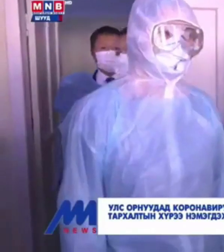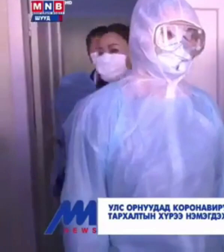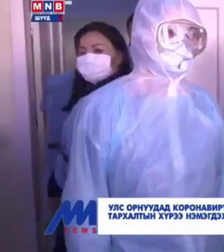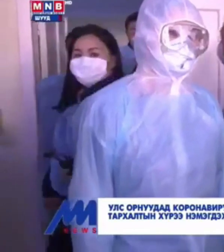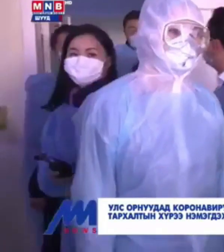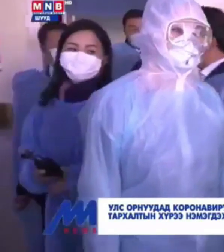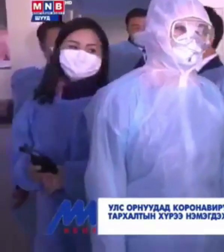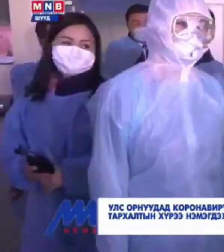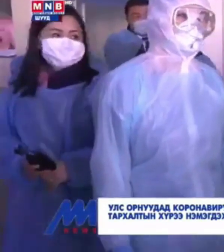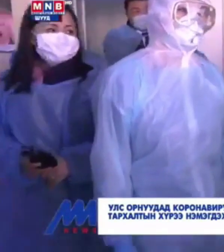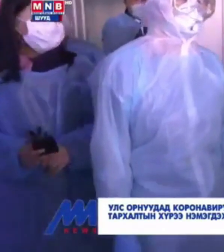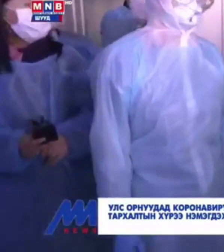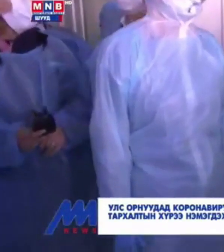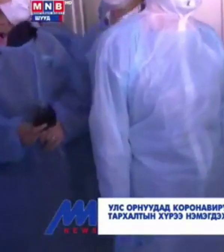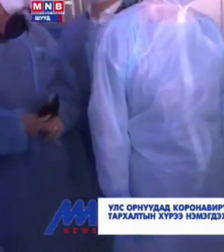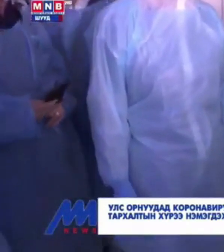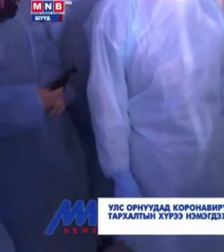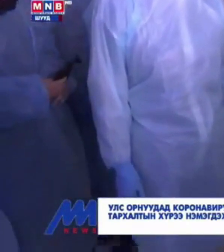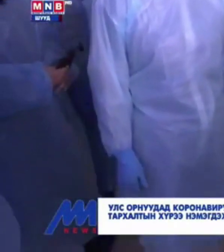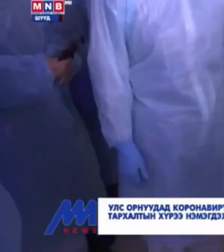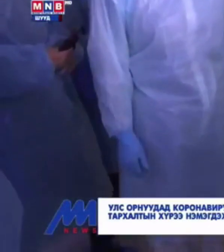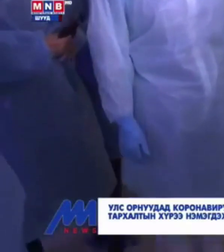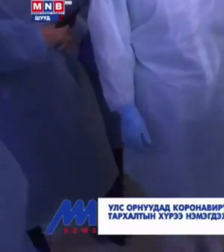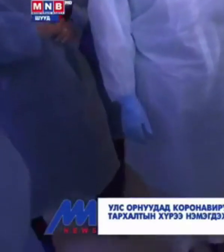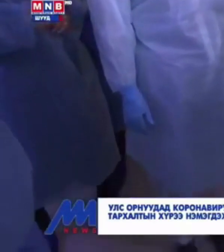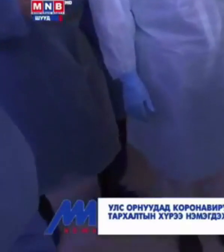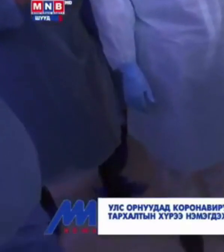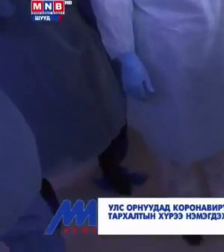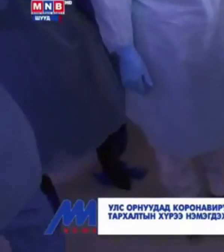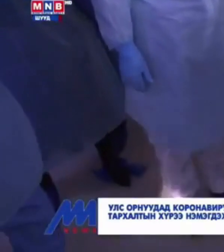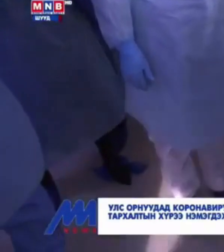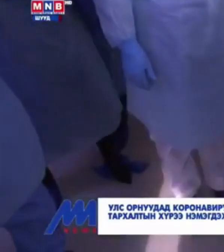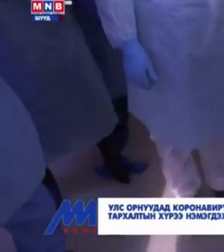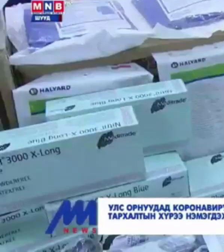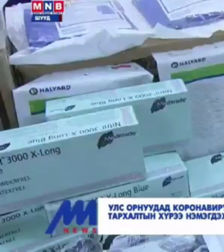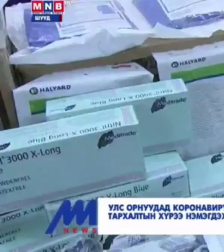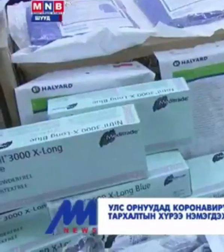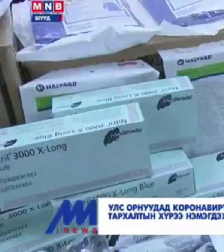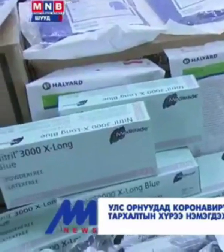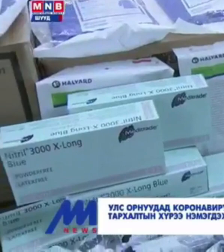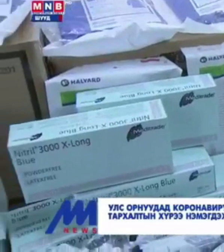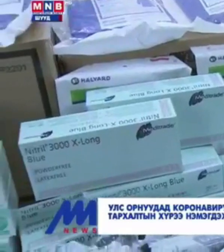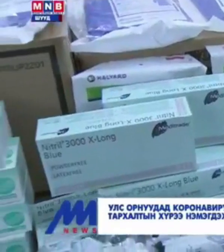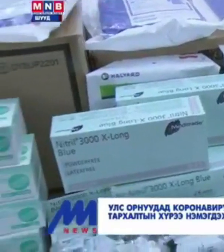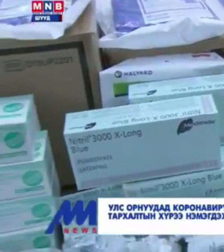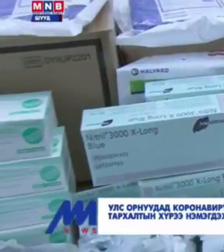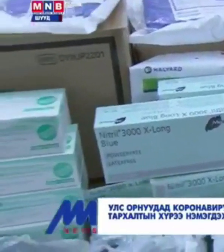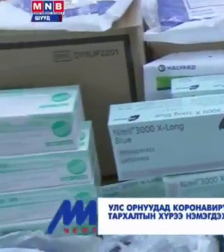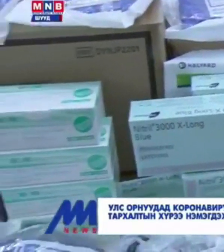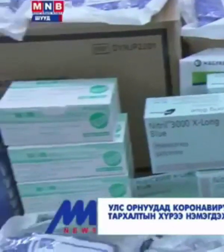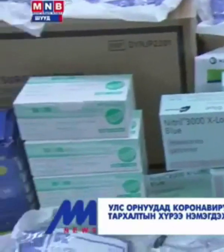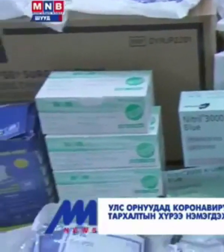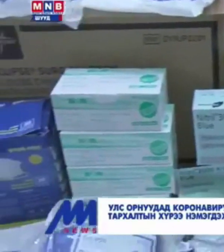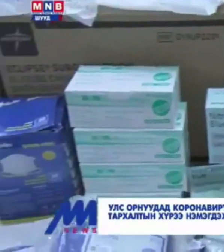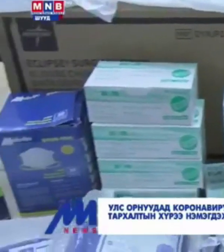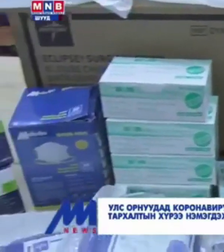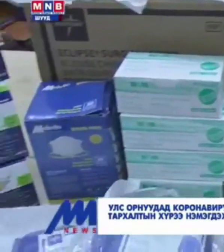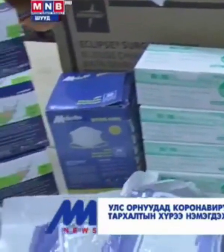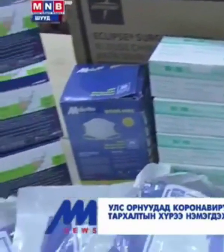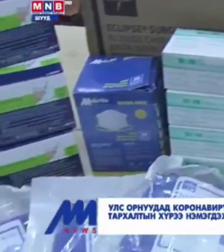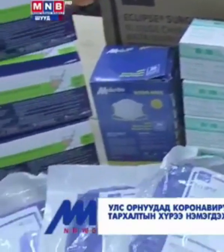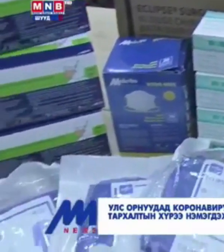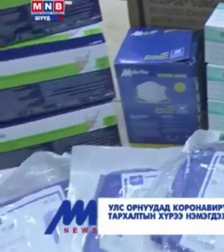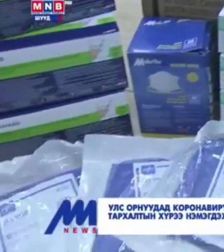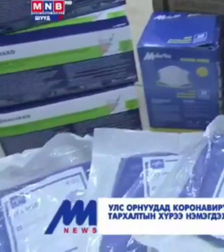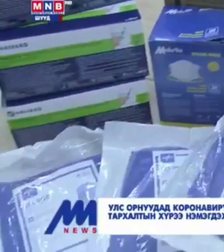гэхдээ өнгөрсөн хугацаанд нийт одоо 840 гаруй хүнийг ажиглалтанд авсан байна. За өнөөдрийн байдлаар 461 хүн ажиглалтанд байна